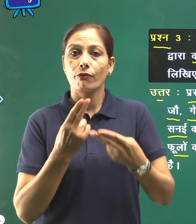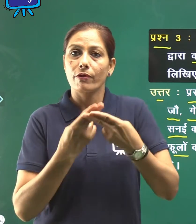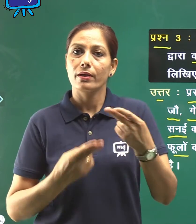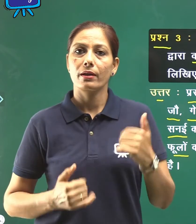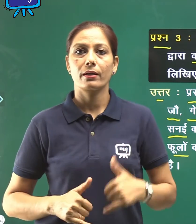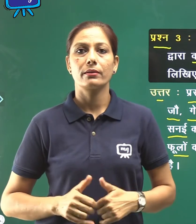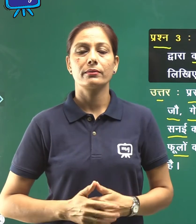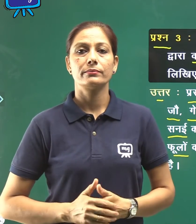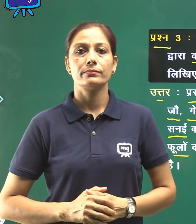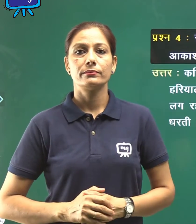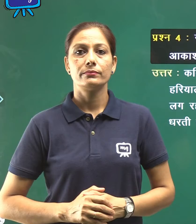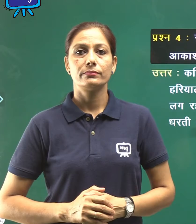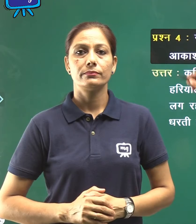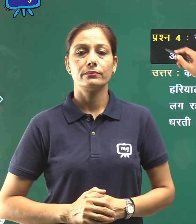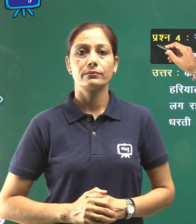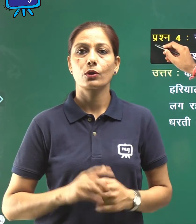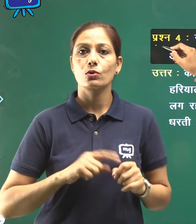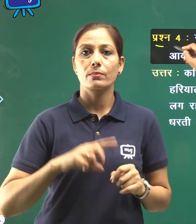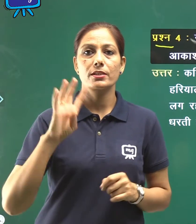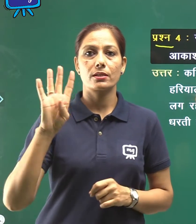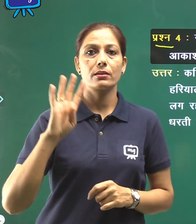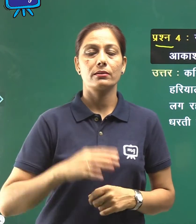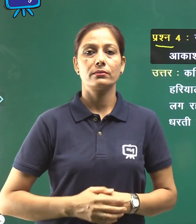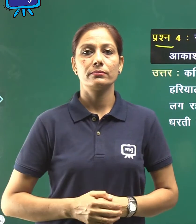वर्णन है। प्रश्न 4,